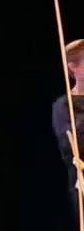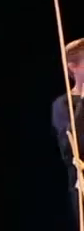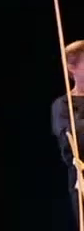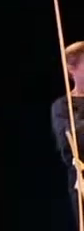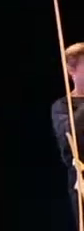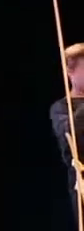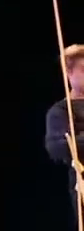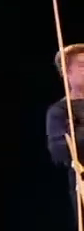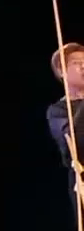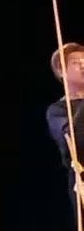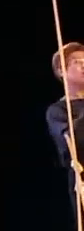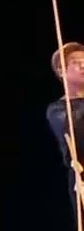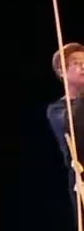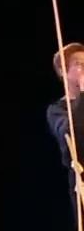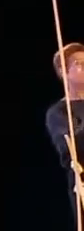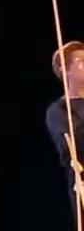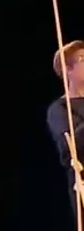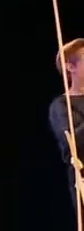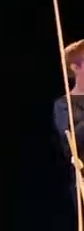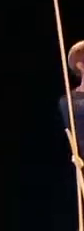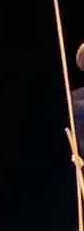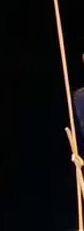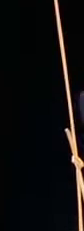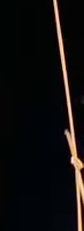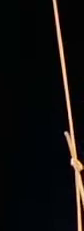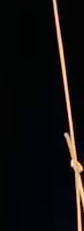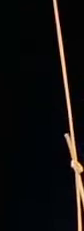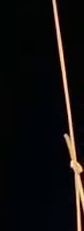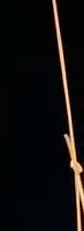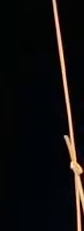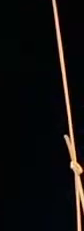sagt, teorin är svårare än praktiken.